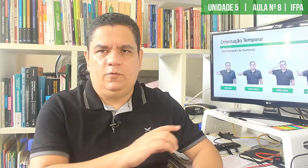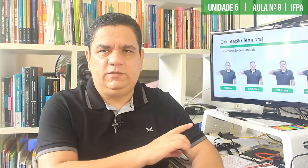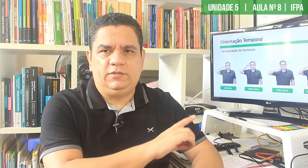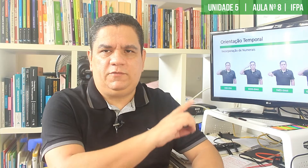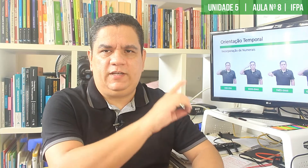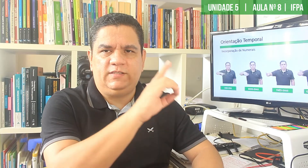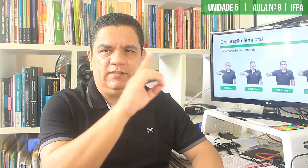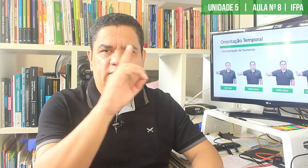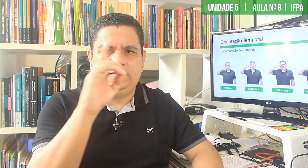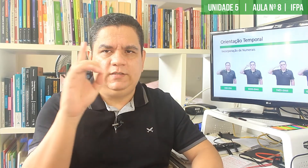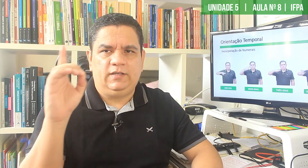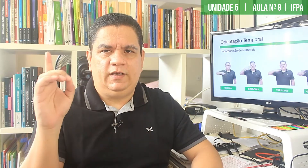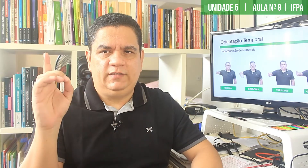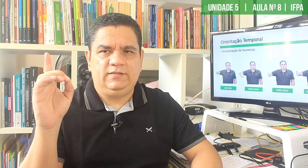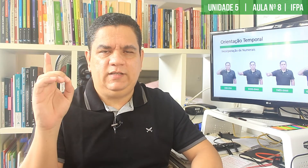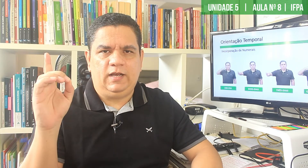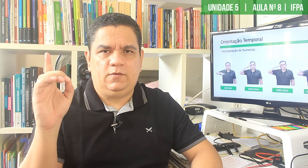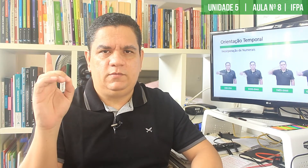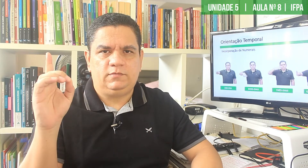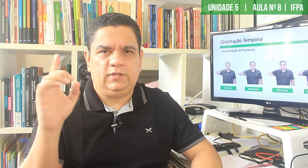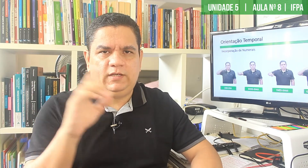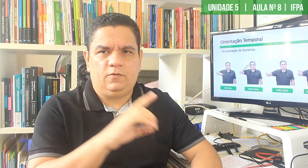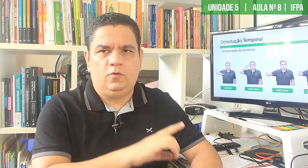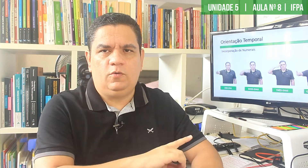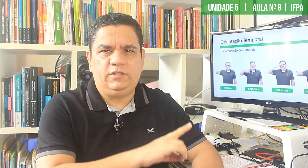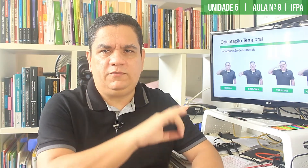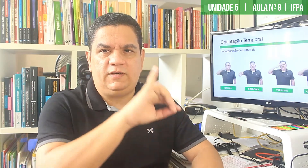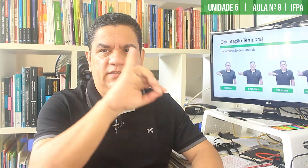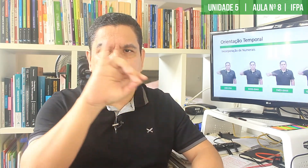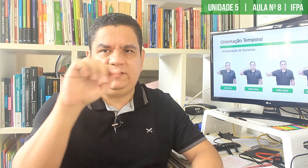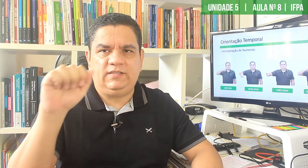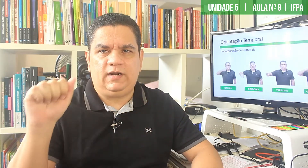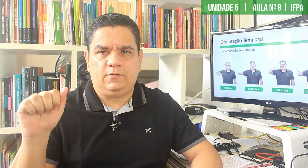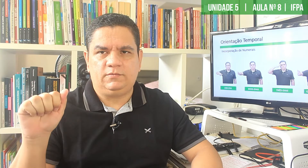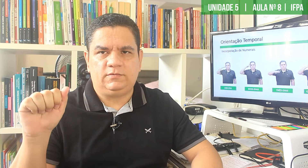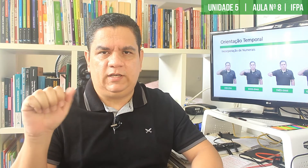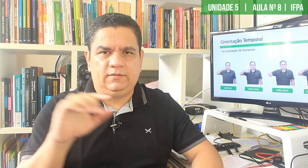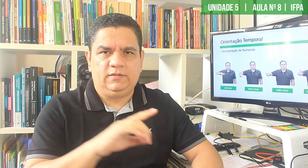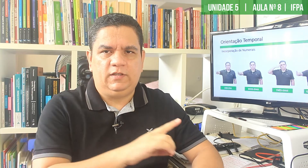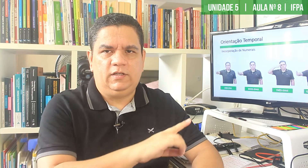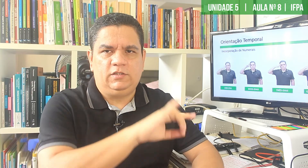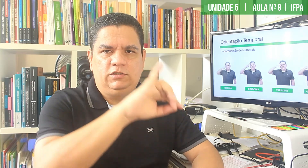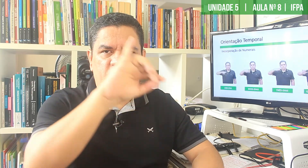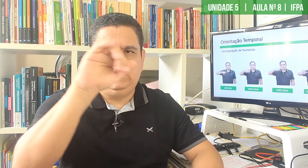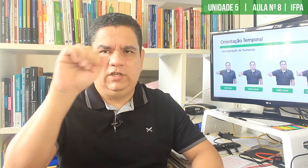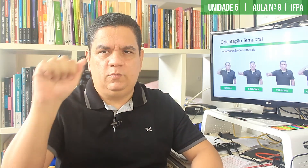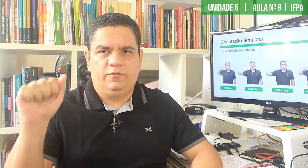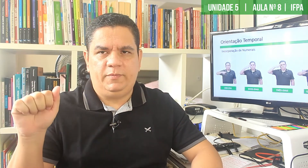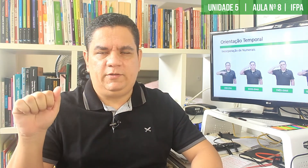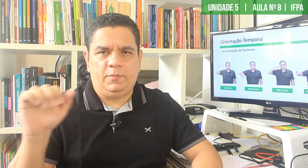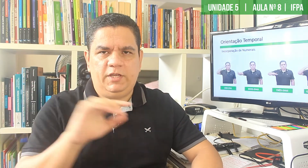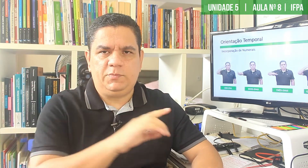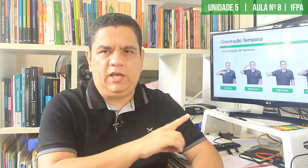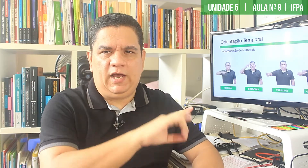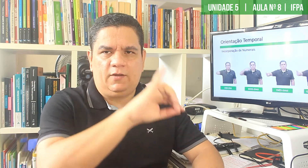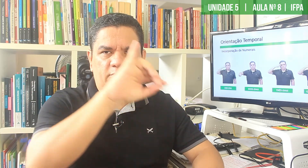então a gente faz assim, esse sinal, tá? Ou a gente faz esse sinal, tá? Dia, o movimento é o mesmo em arco,